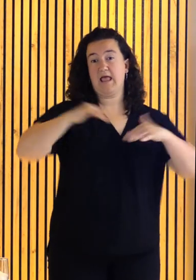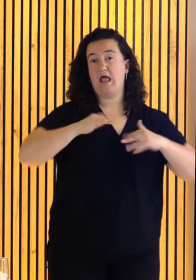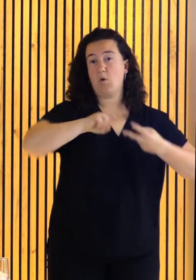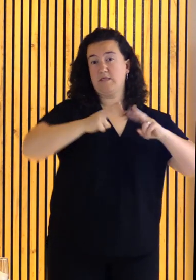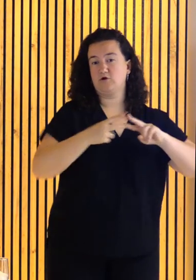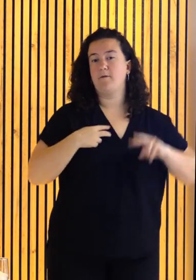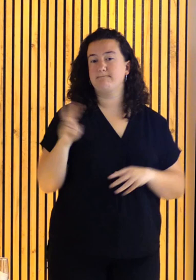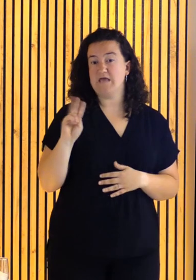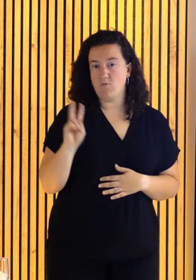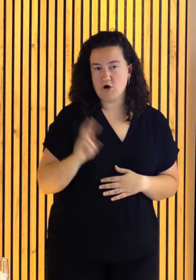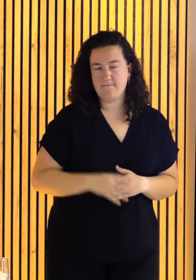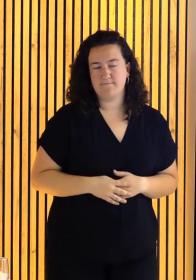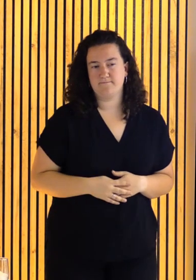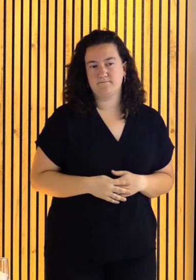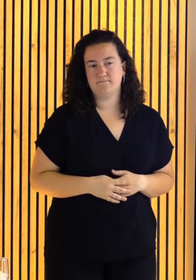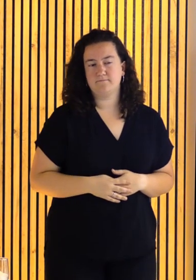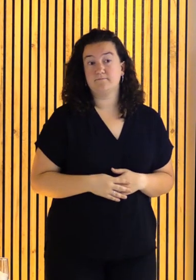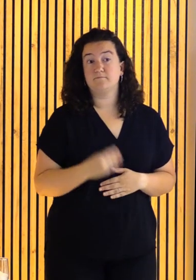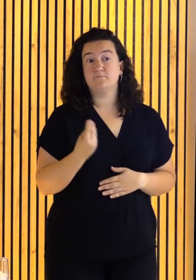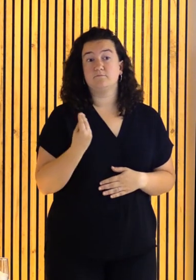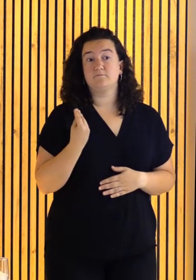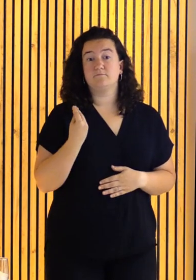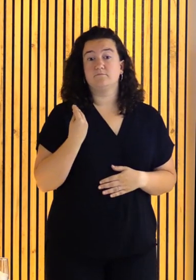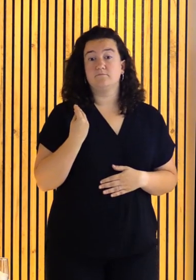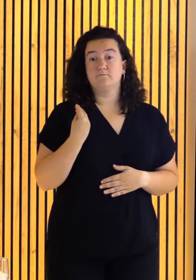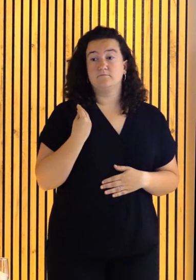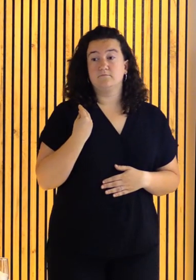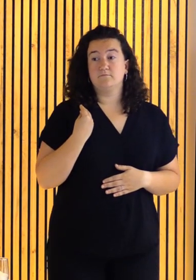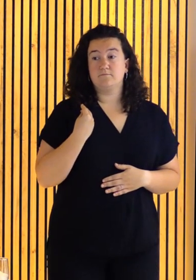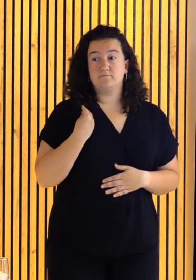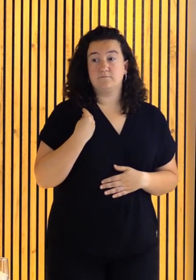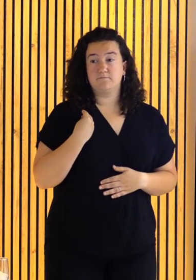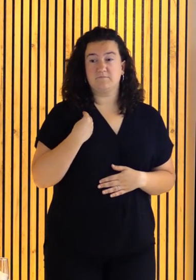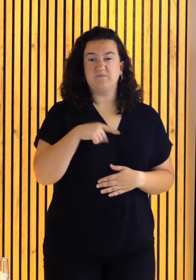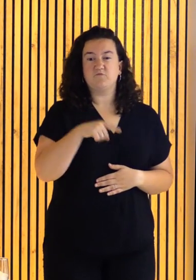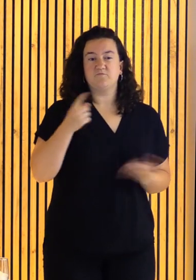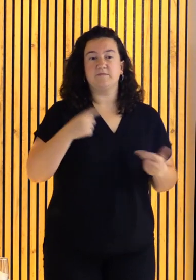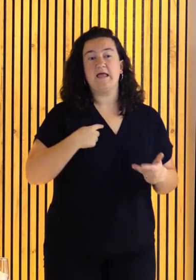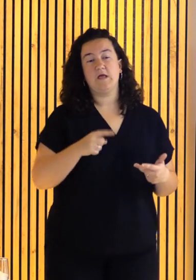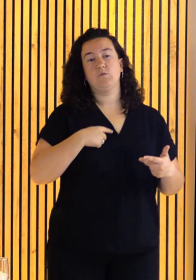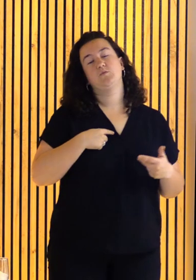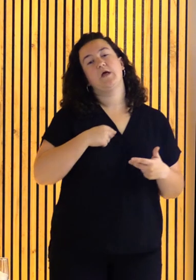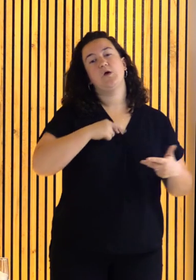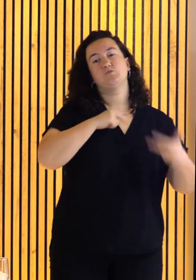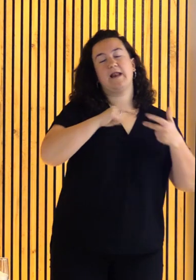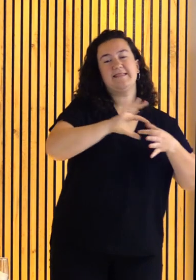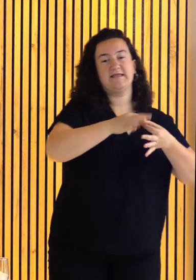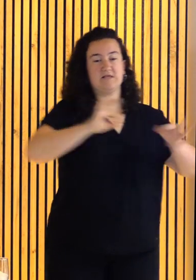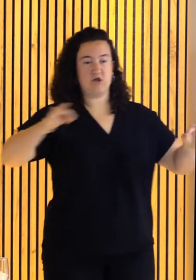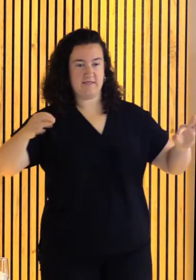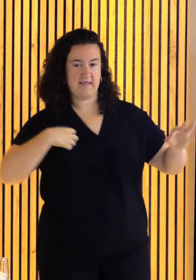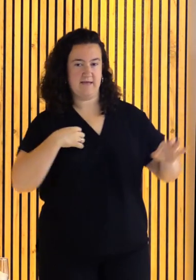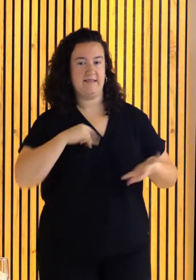eta han zer leku dauka euskarak interseksionalitatean tailerra antolatu genuen.